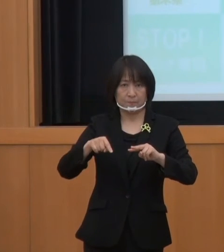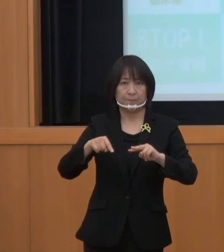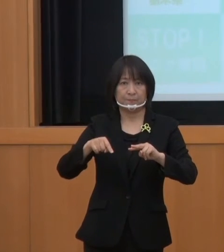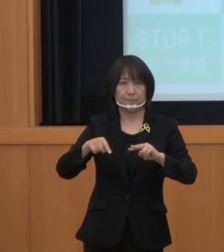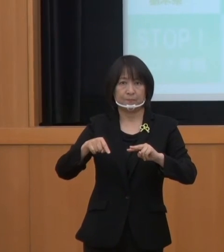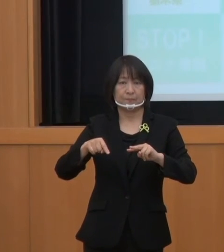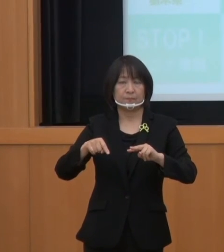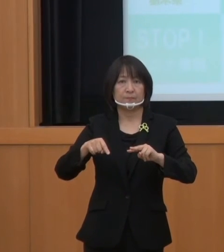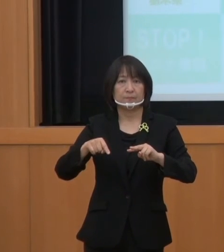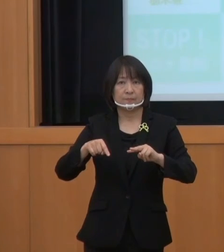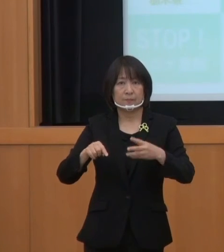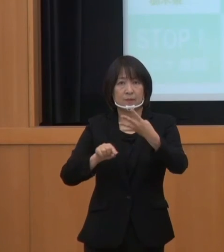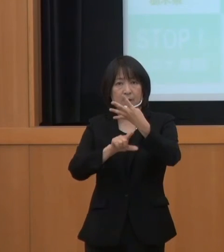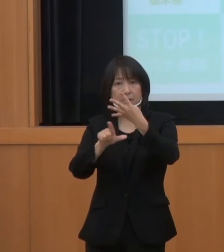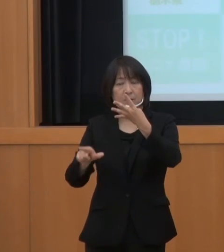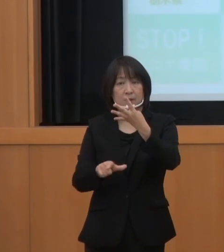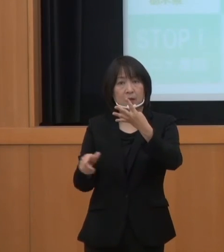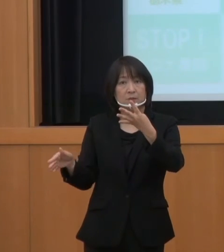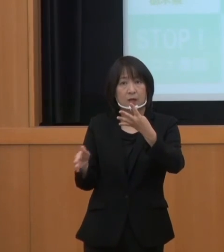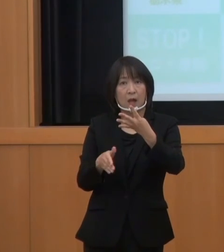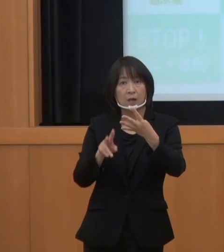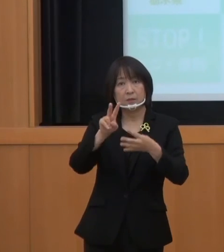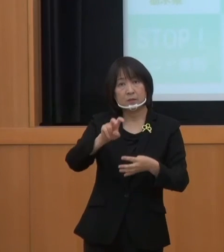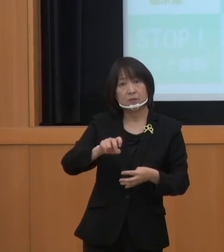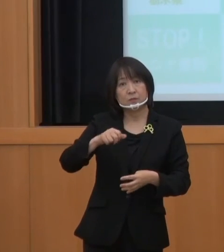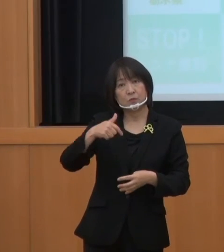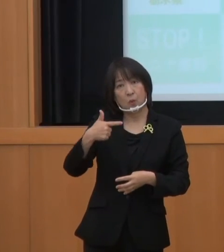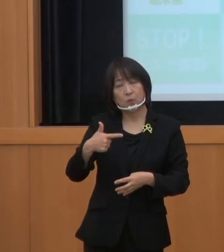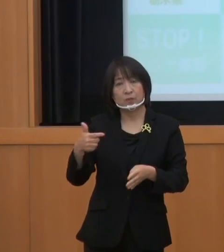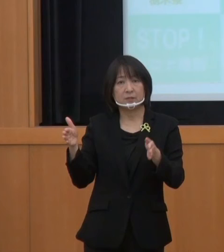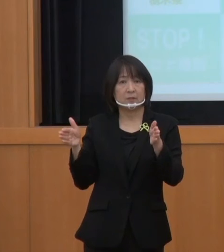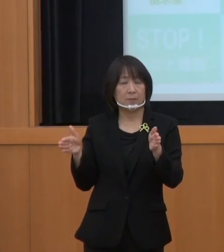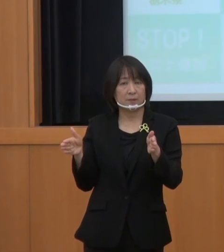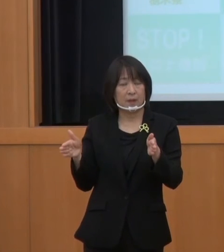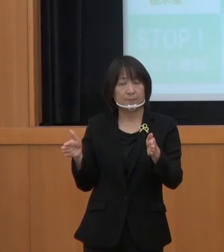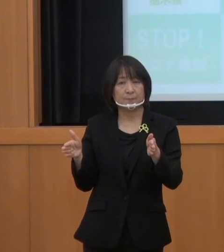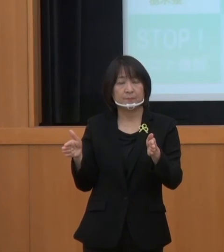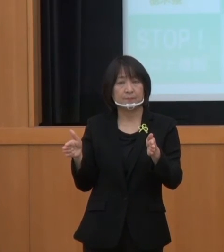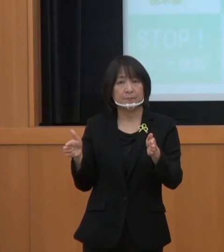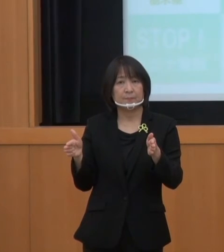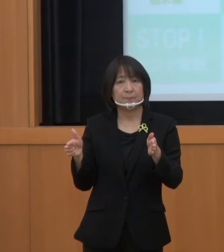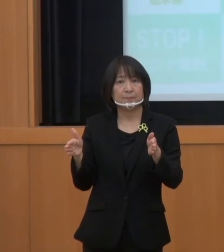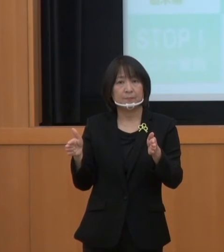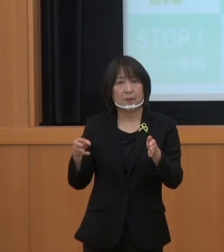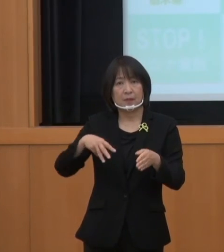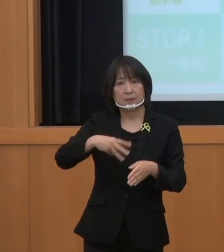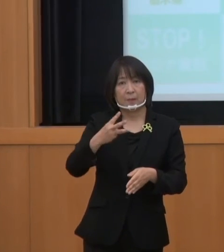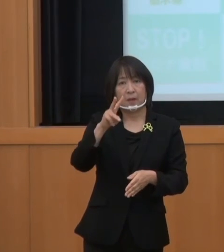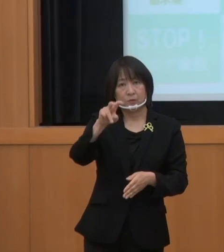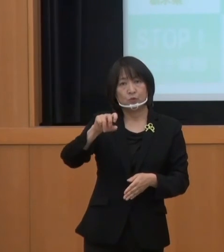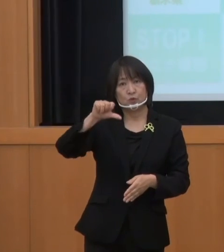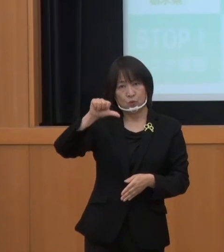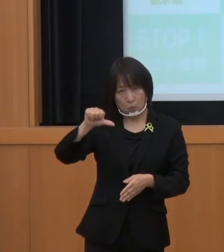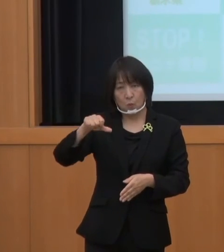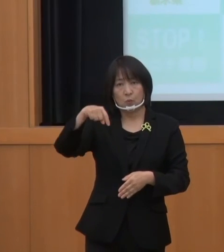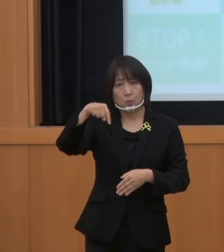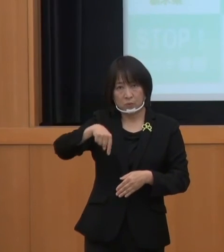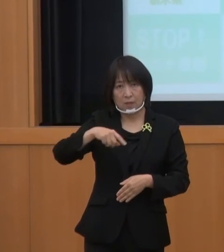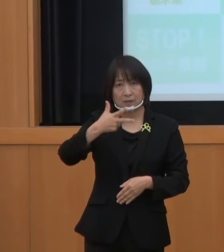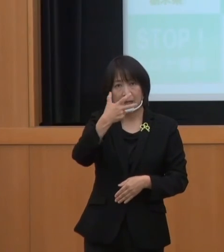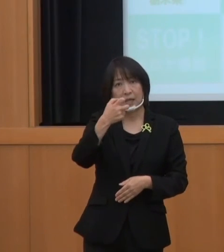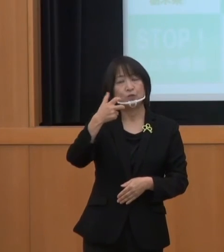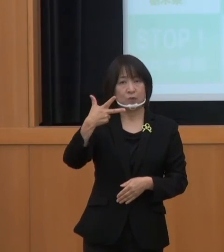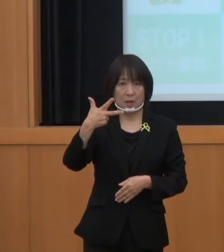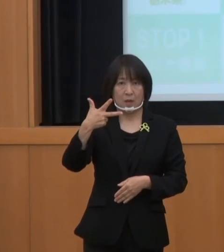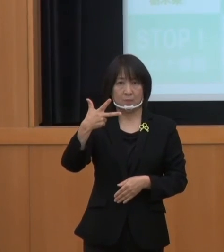から26日、今月26日、4月1日から26日までの間、325件のうち77件